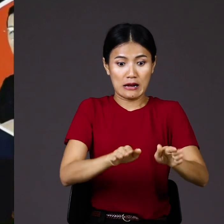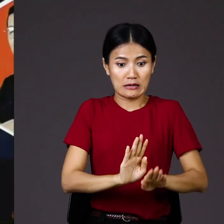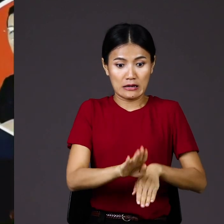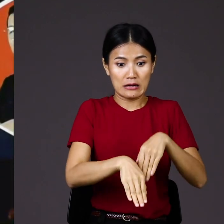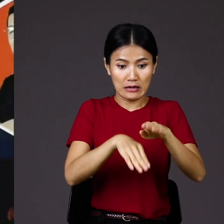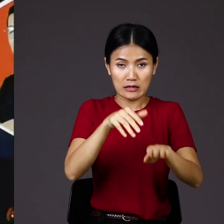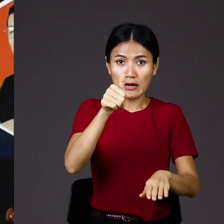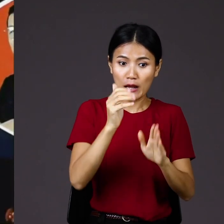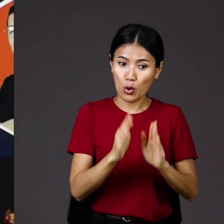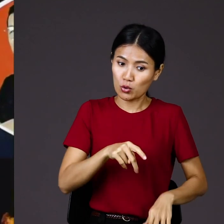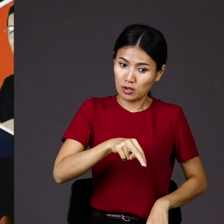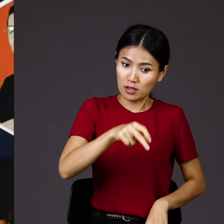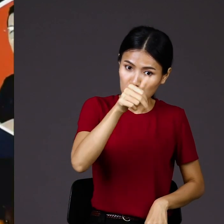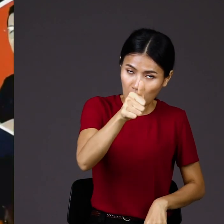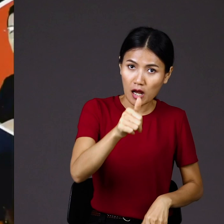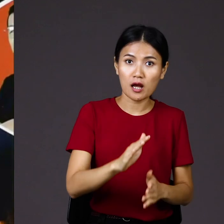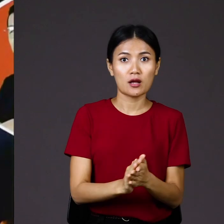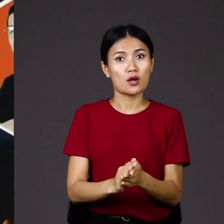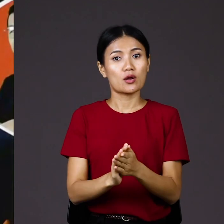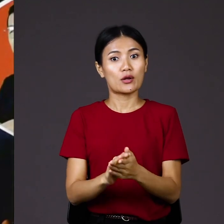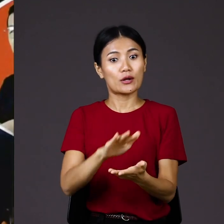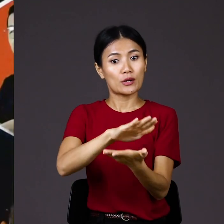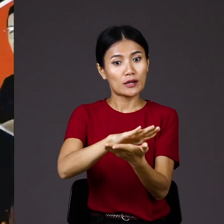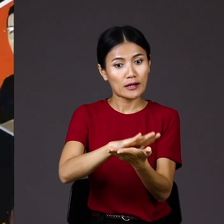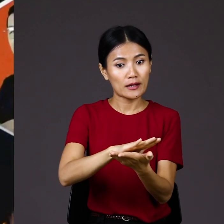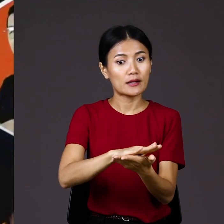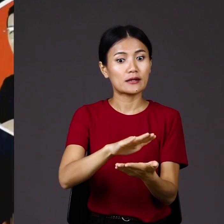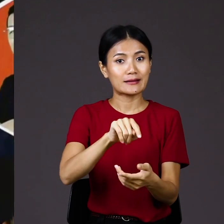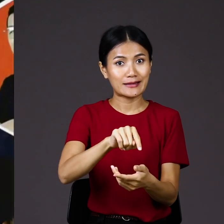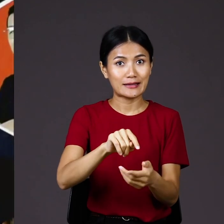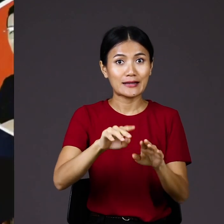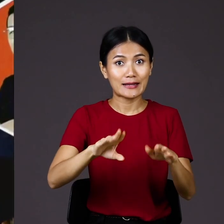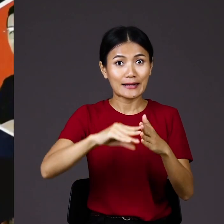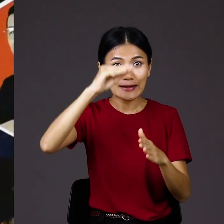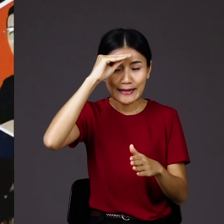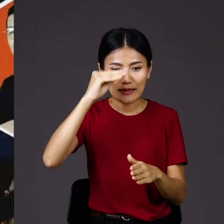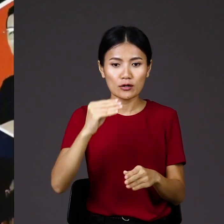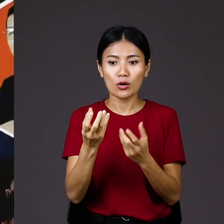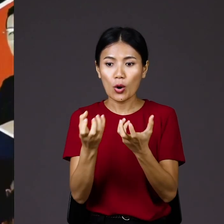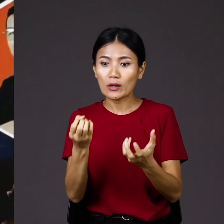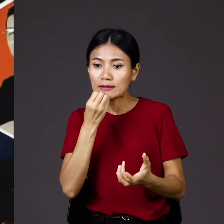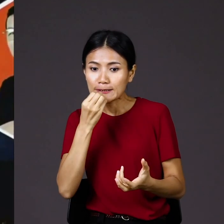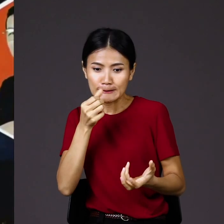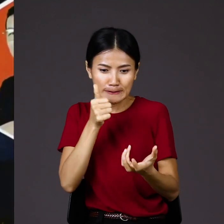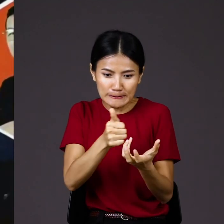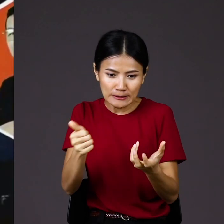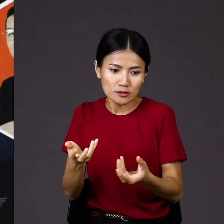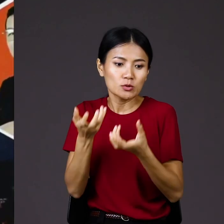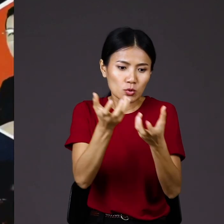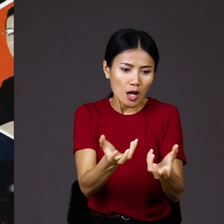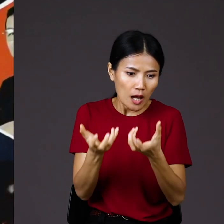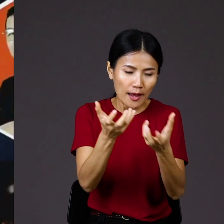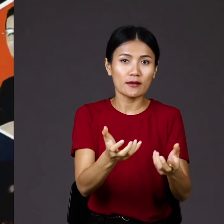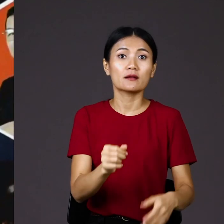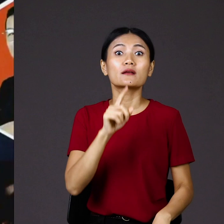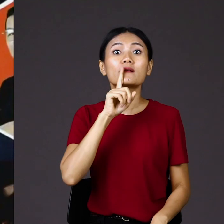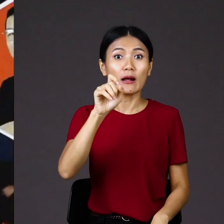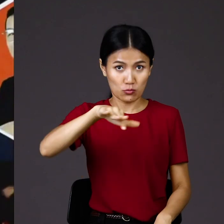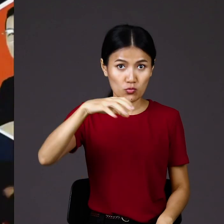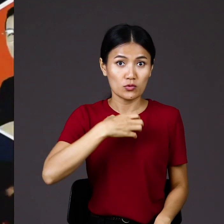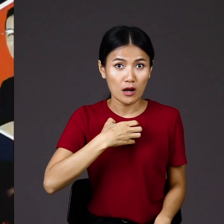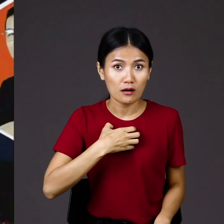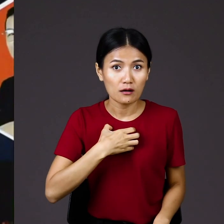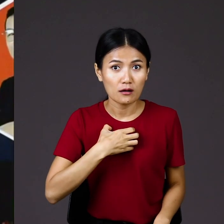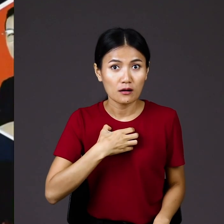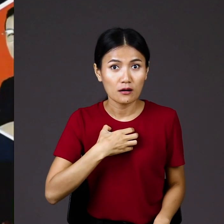นเดินได้เอาอาหารที่ดีคืนกลับมาให้เด็กนักเรียนผมว่าทุกท่านอยากได้เช่นเดียวกันอ